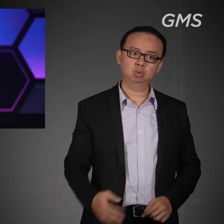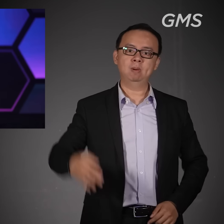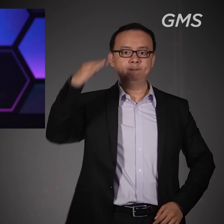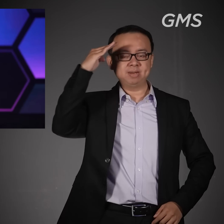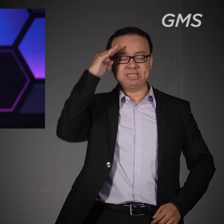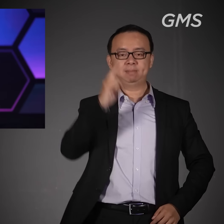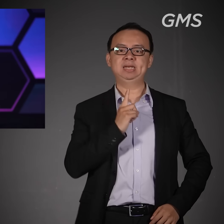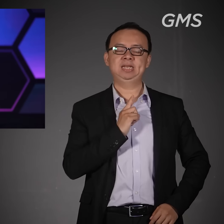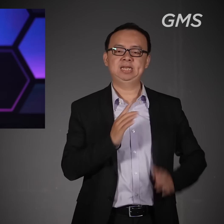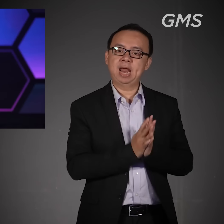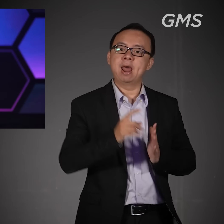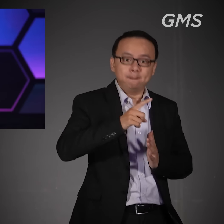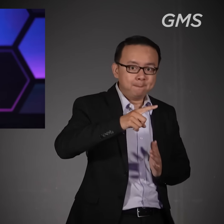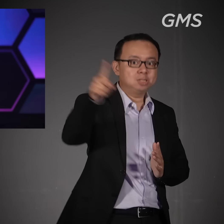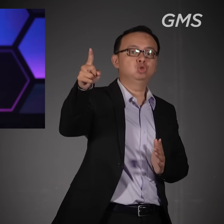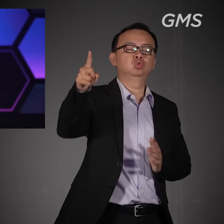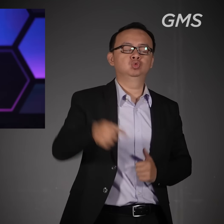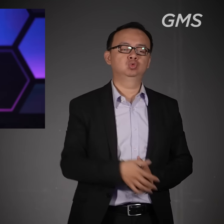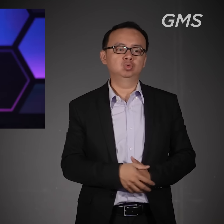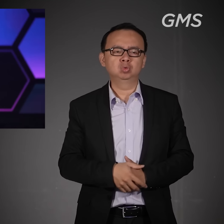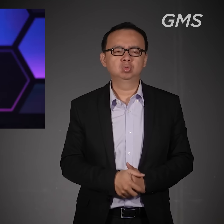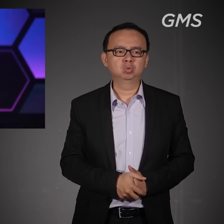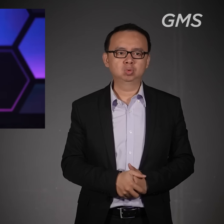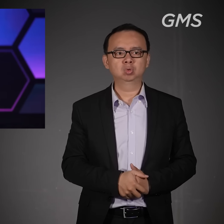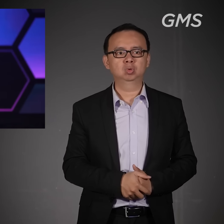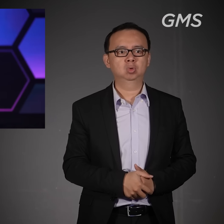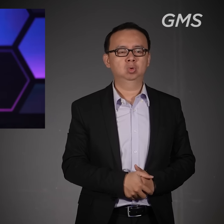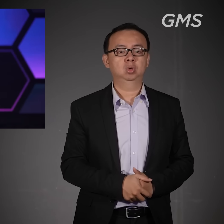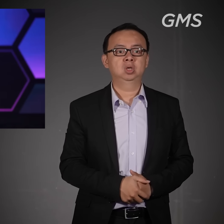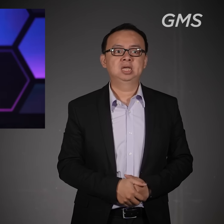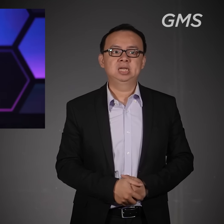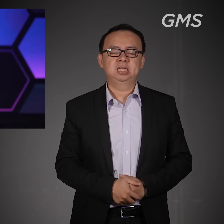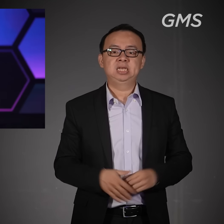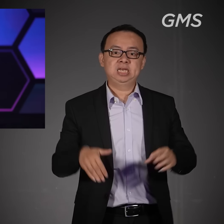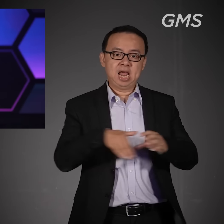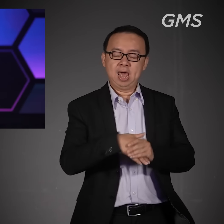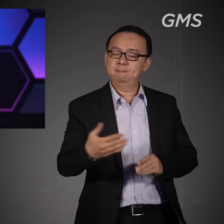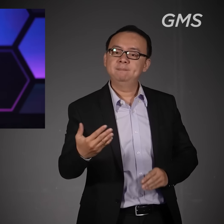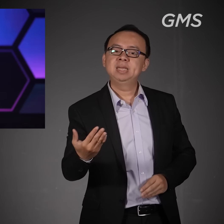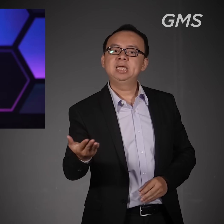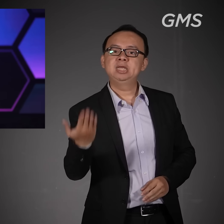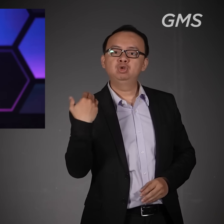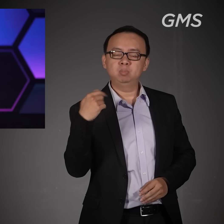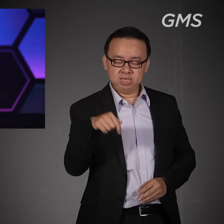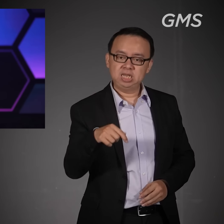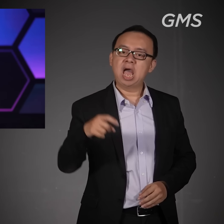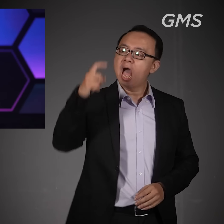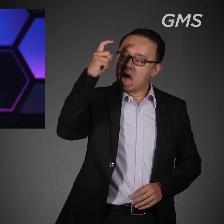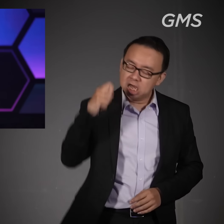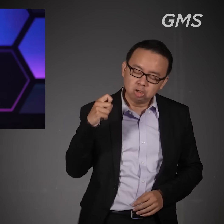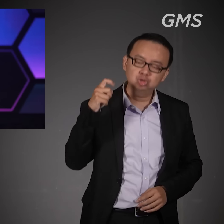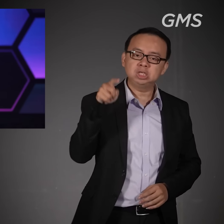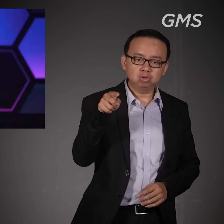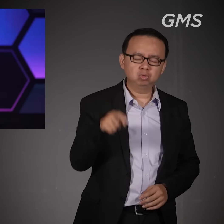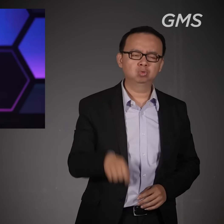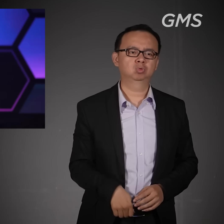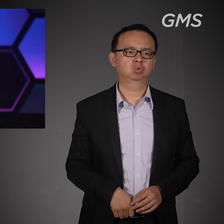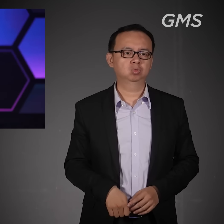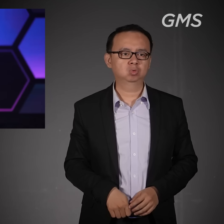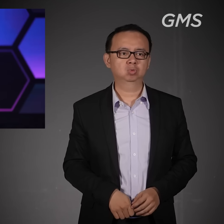Dalam hidup ini harus begitu. Kalau kita mau maju dalam segala sesuatu di dalam Kristus Yesus Tuhan.